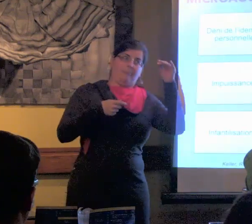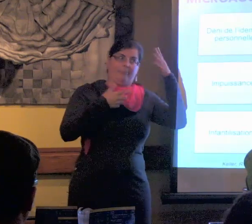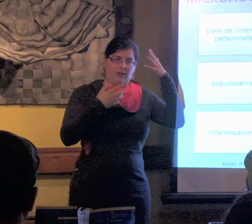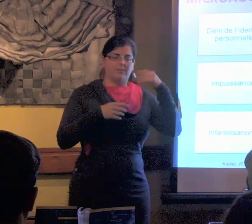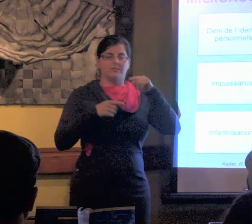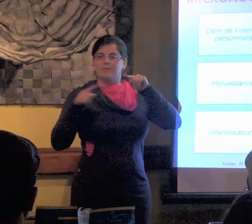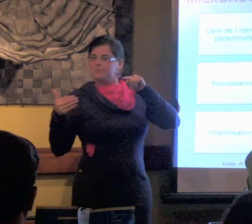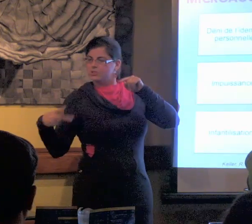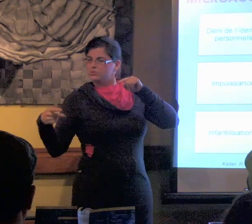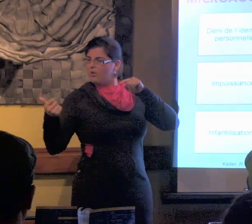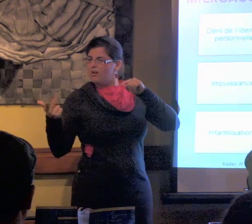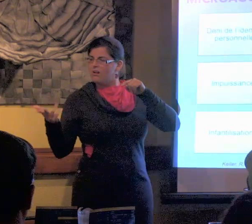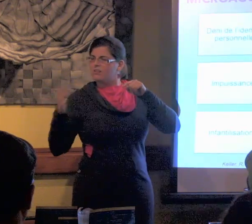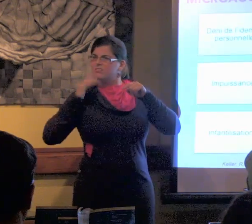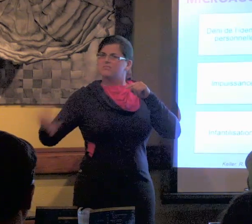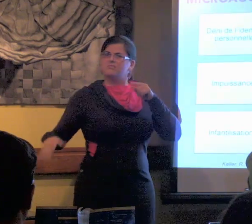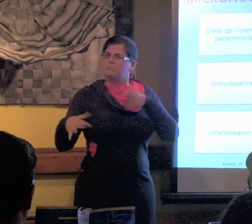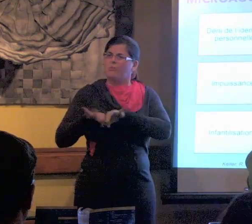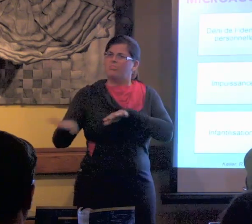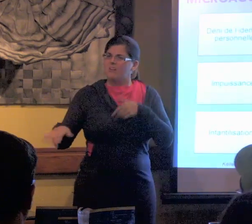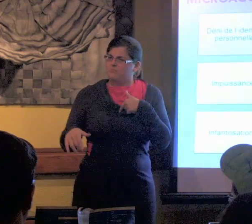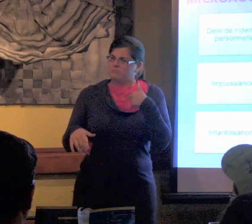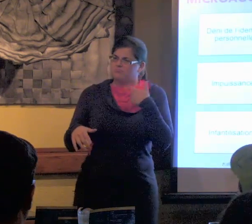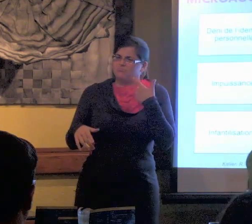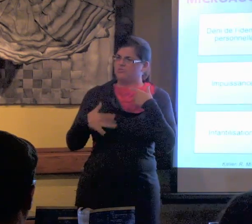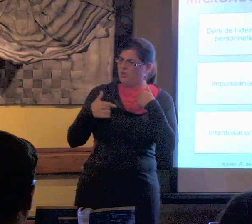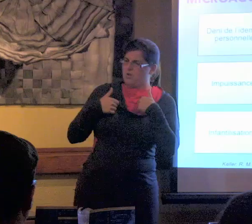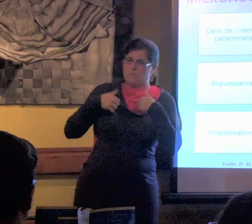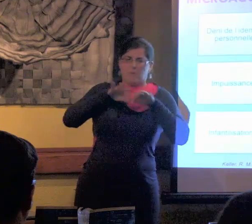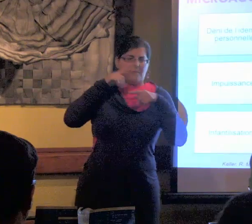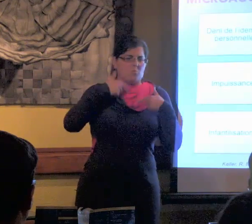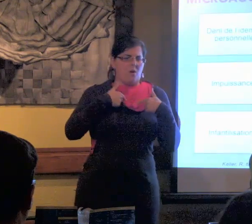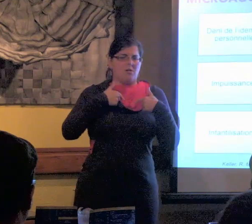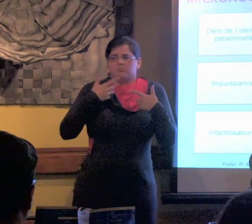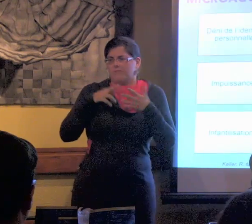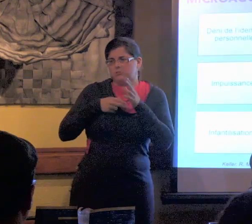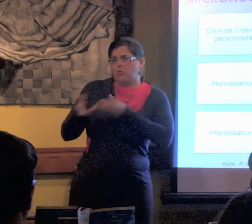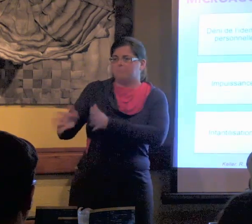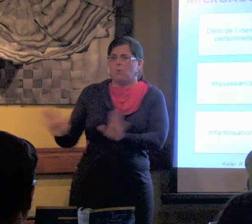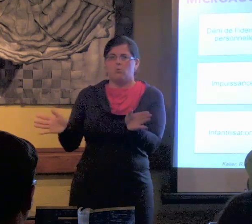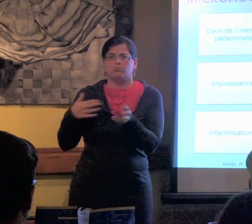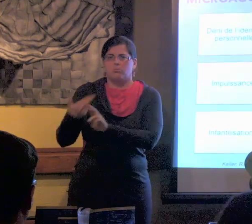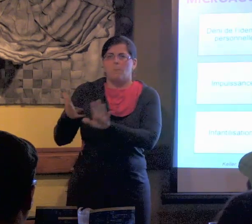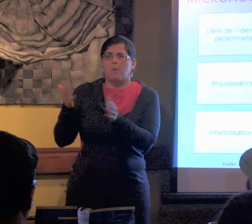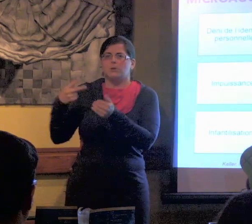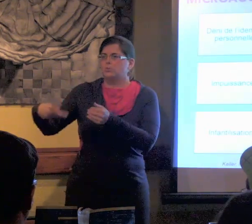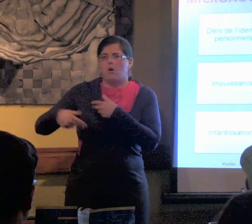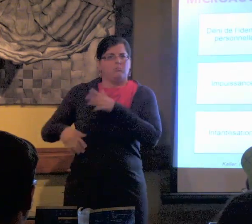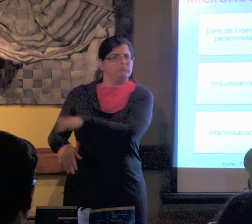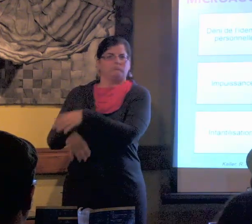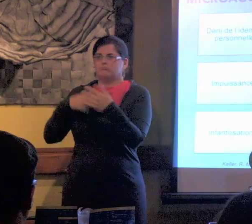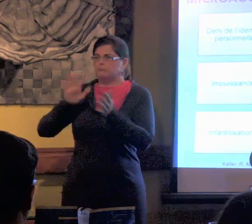Tu sais, choix un homme, choix blanc, choix entendant, mais est-ce que ça me donne automatiquement le droit d'être un citoyen de première